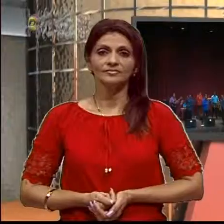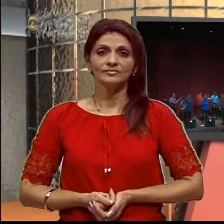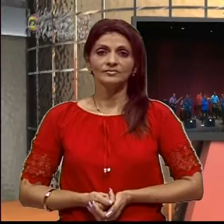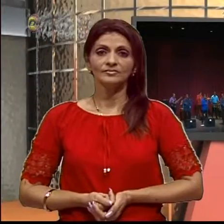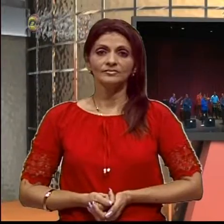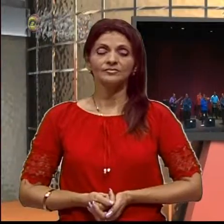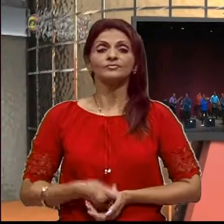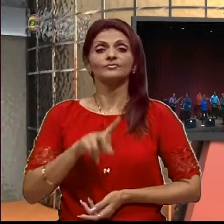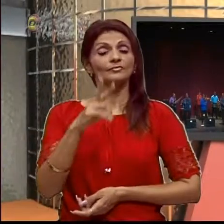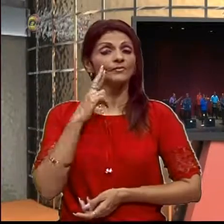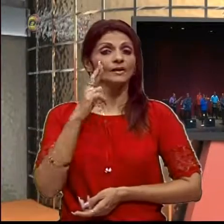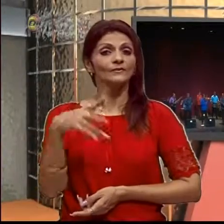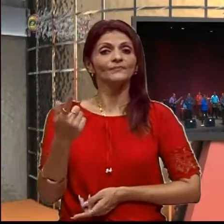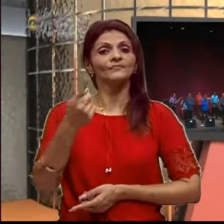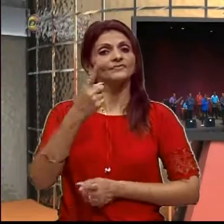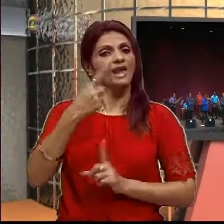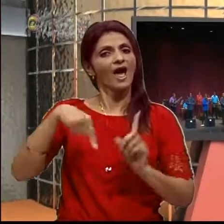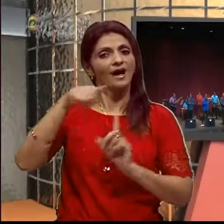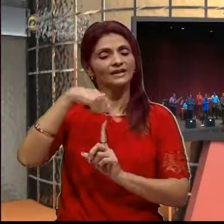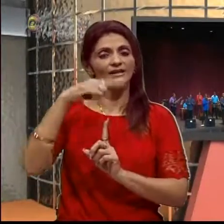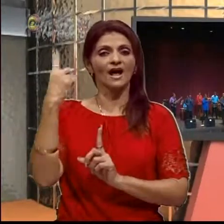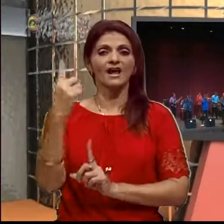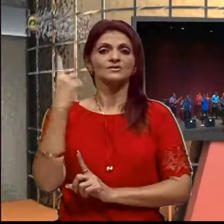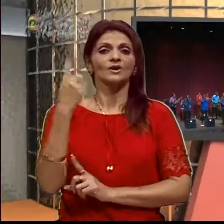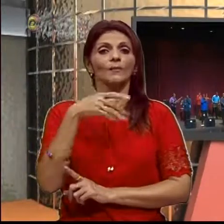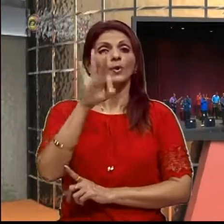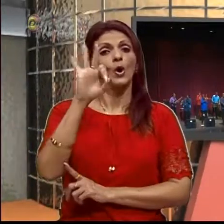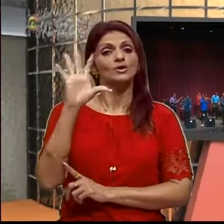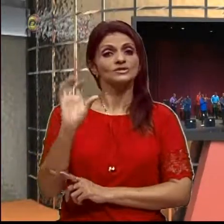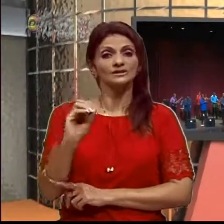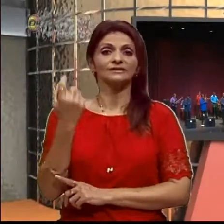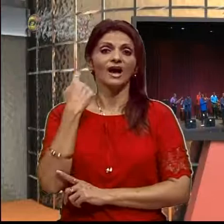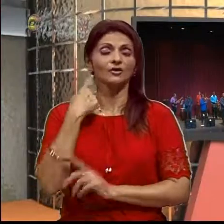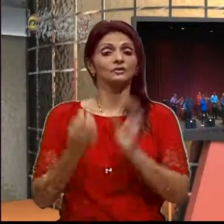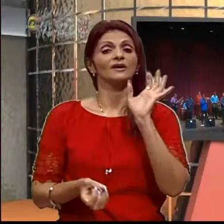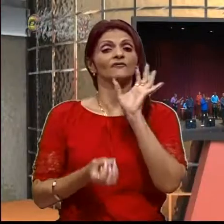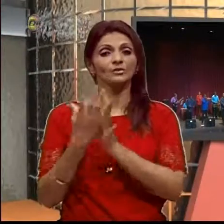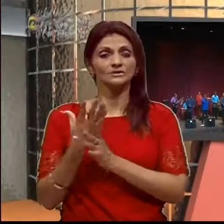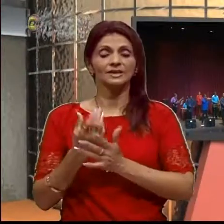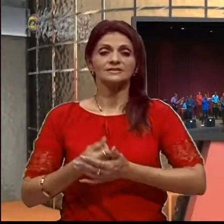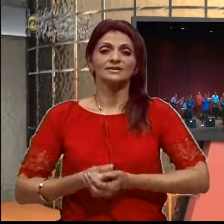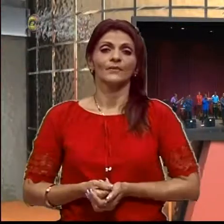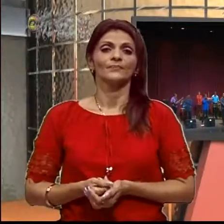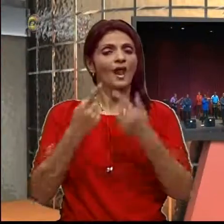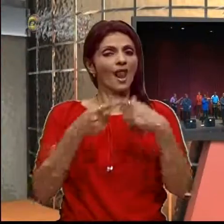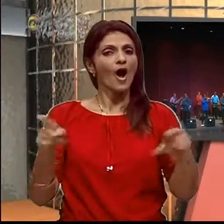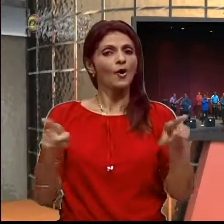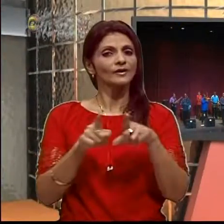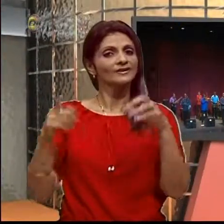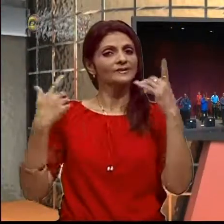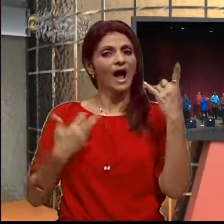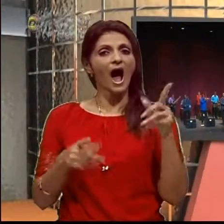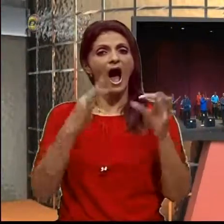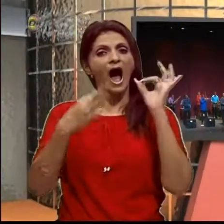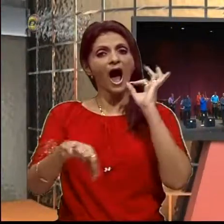Con motivo de su gira nacional por los 80 años de su fundación, la Orquesta Aragón se presentó en el emblemático Teatro